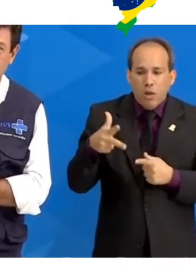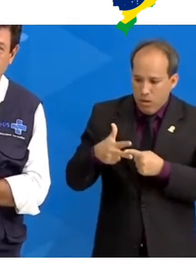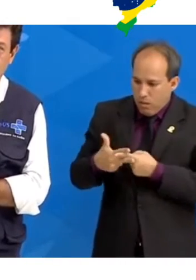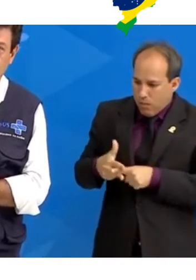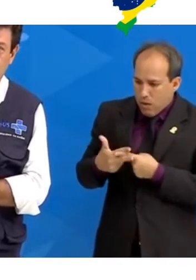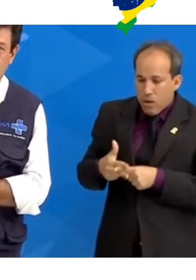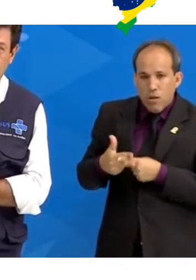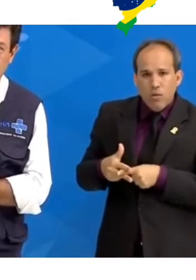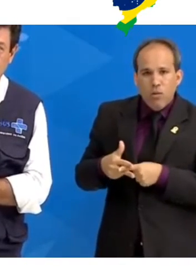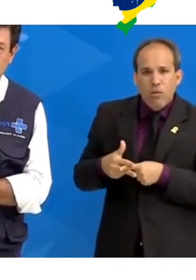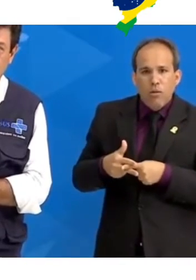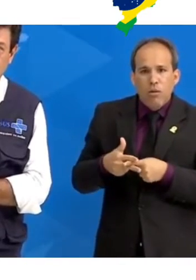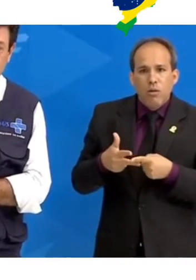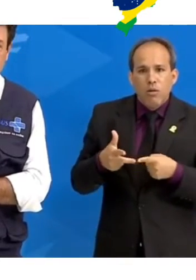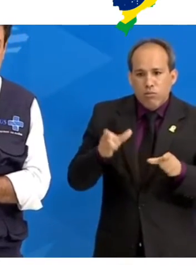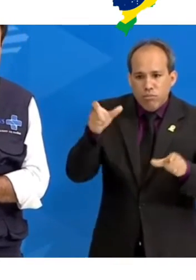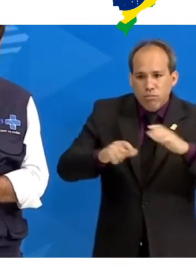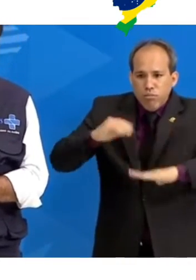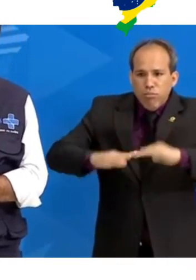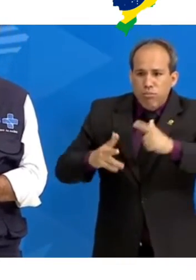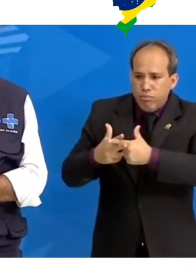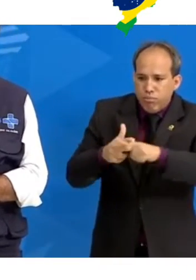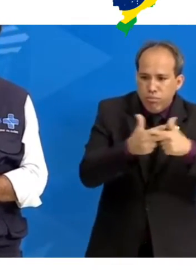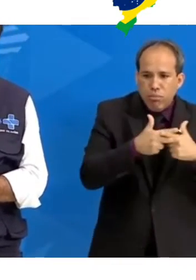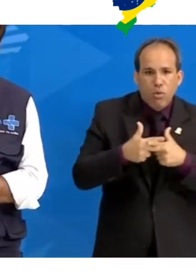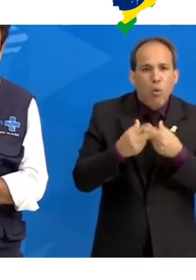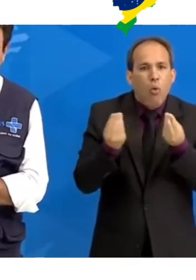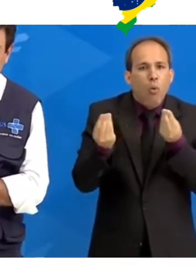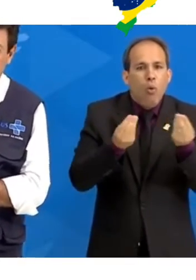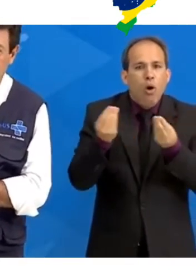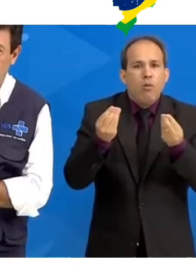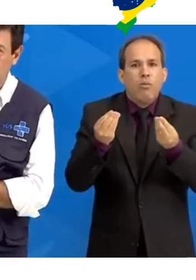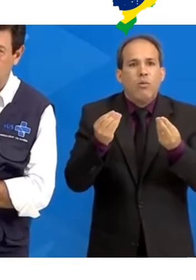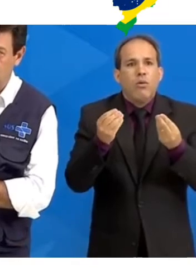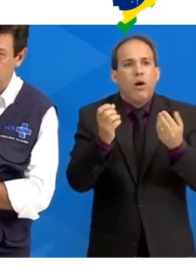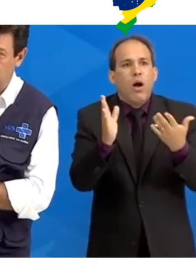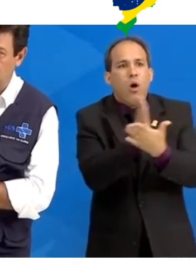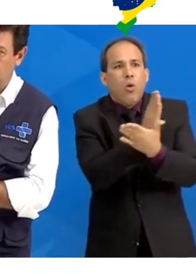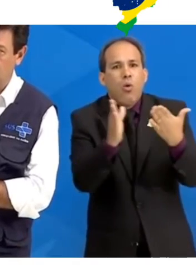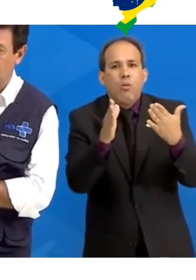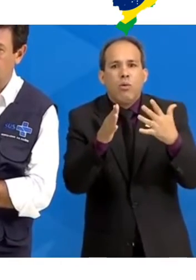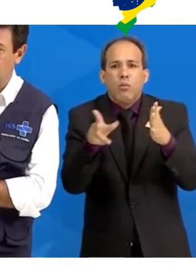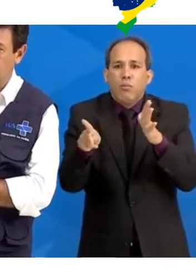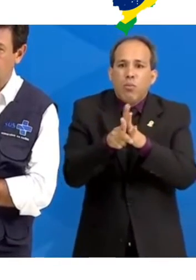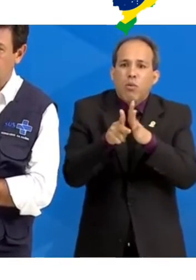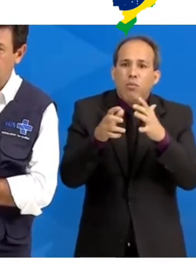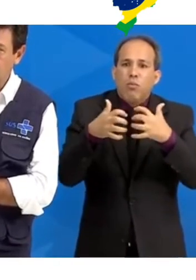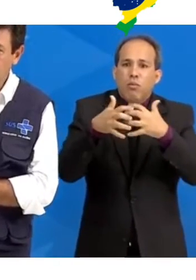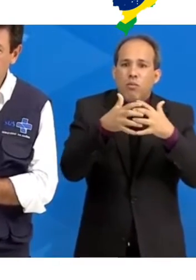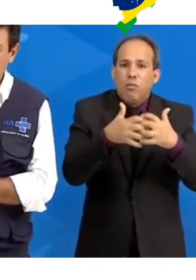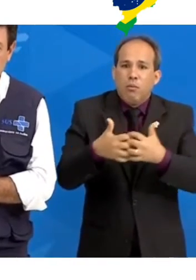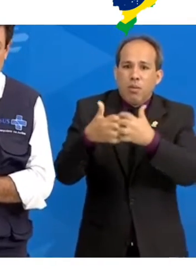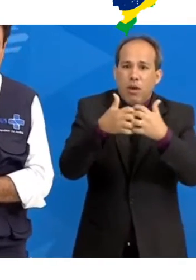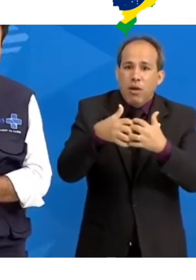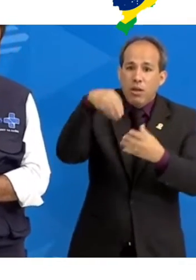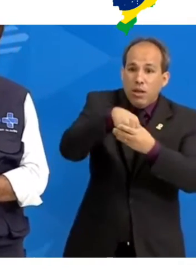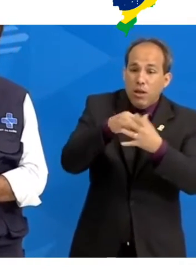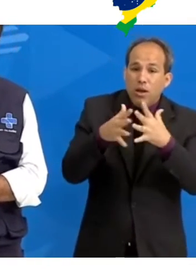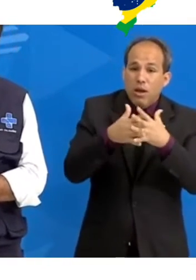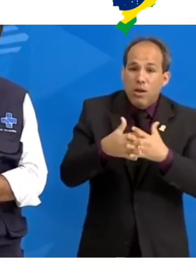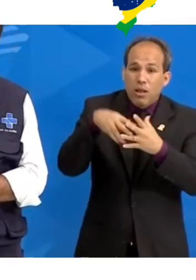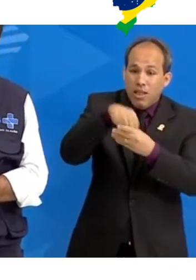para consertar a manutenção do funcionamento de determinadas máquinas hospitalares, idas de